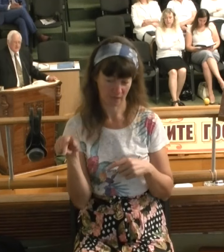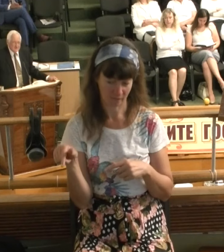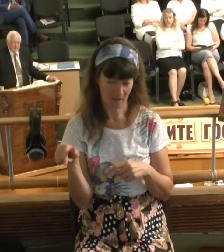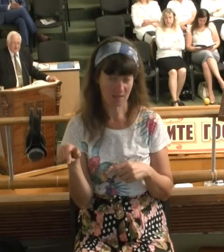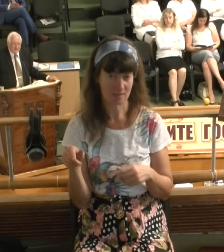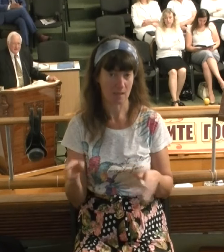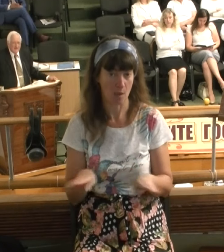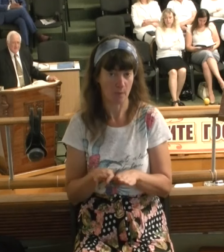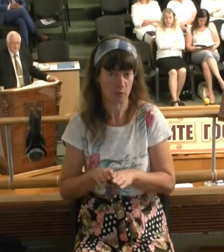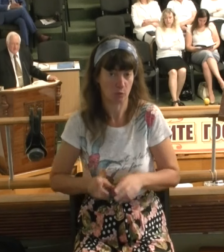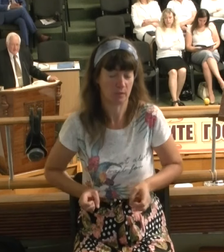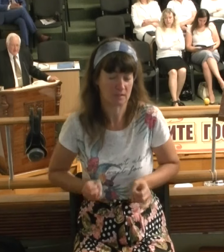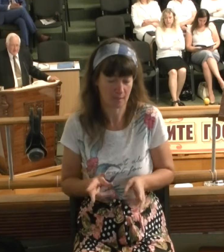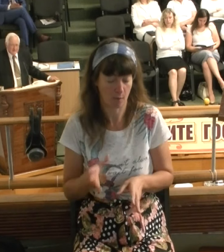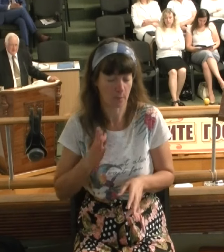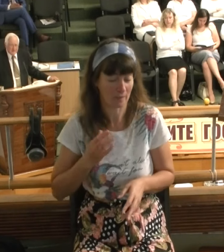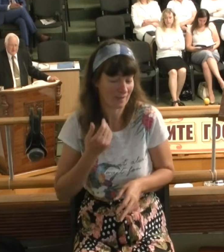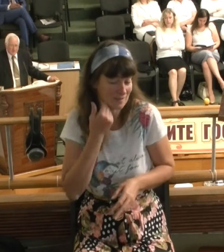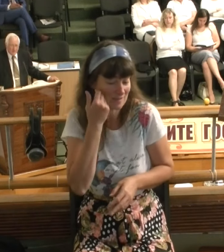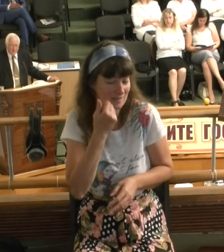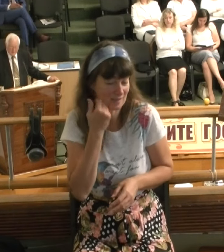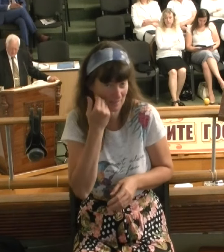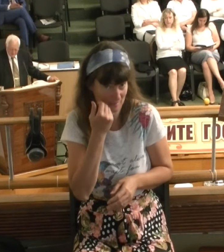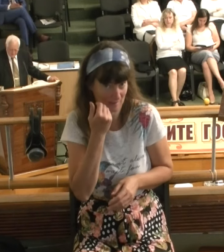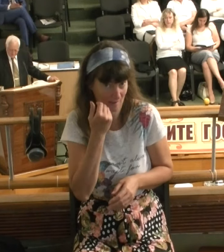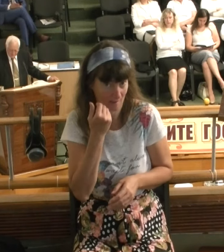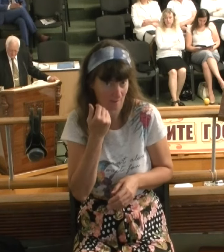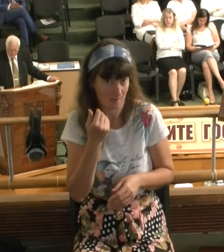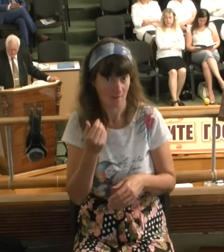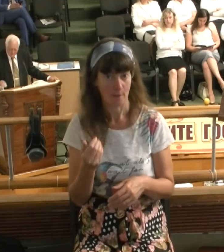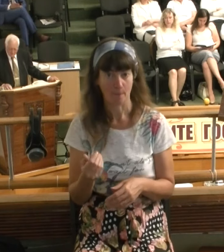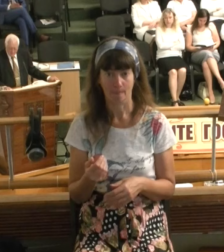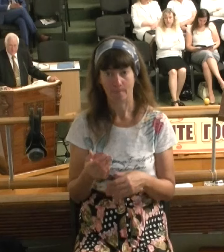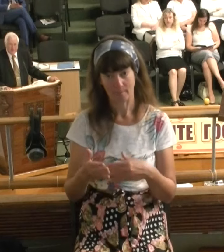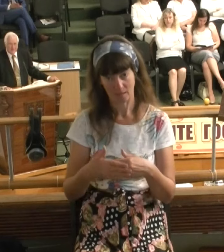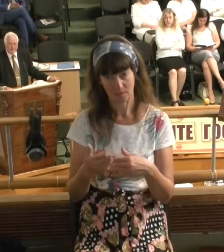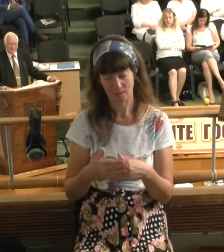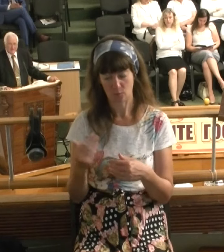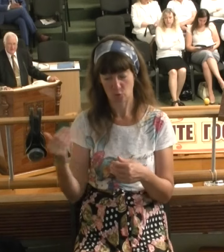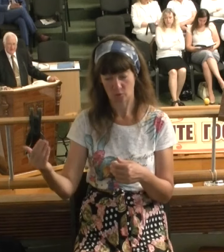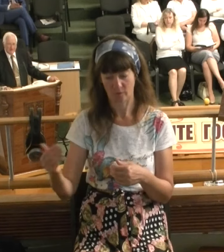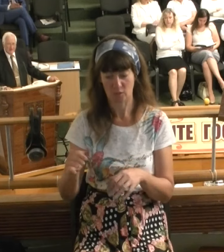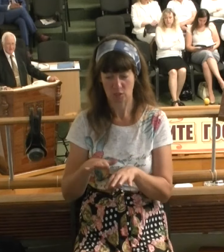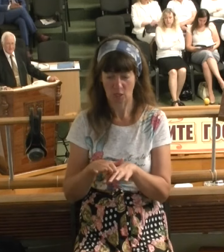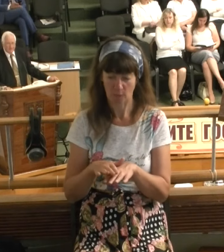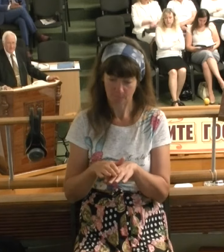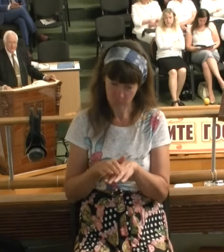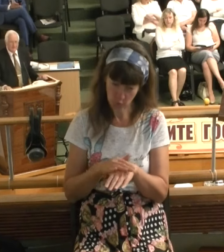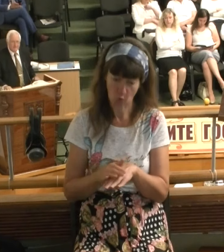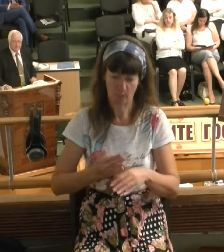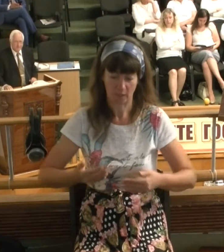были постыжены порицающие ваше доброе житие во Христе.